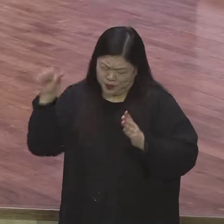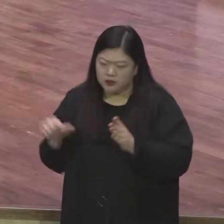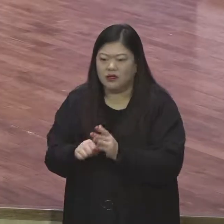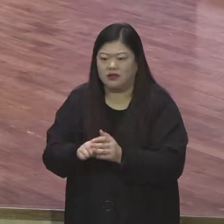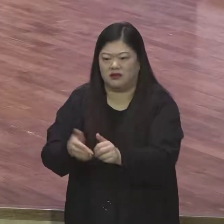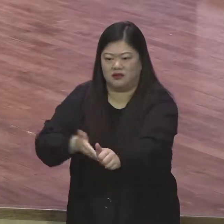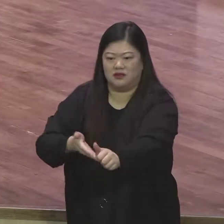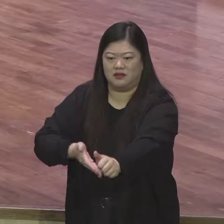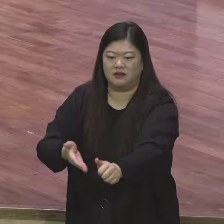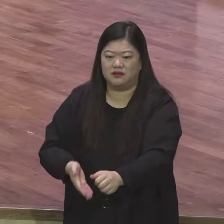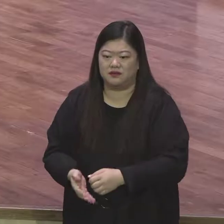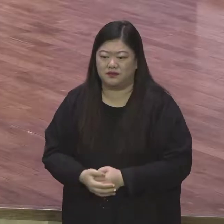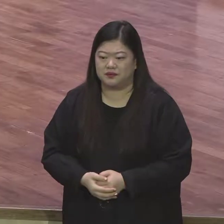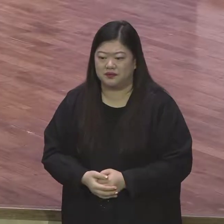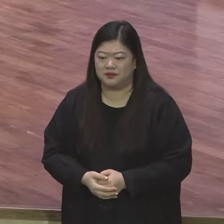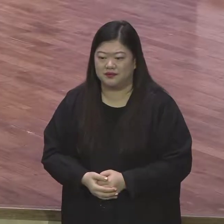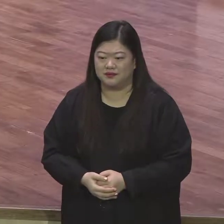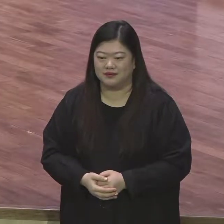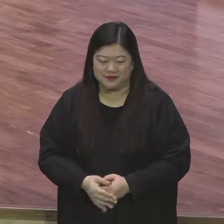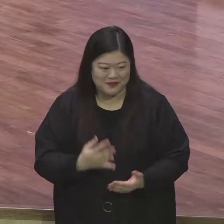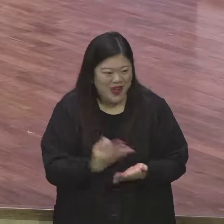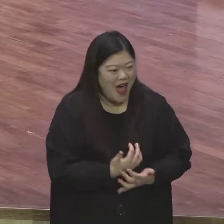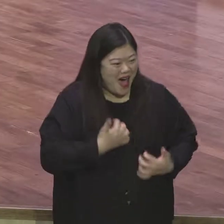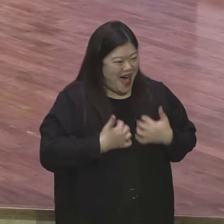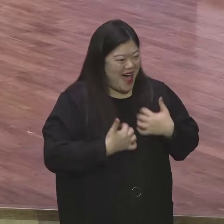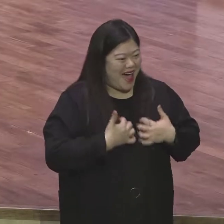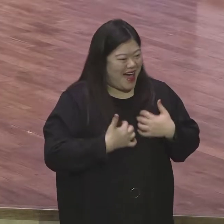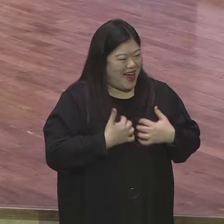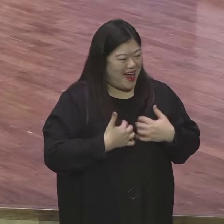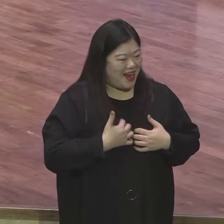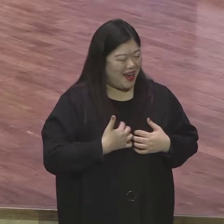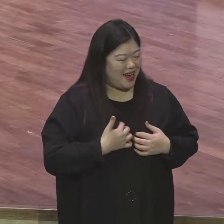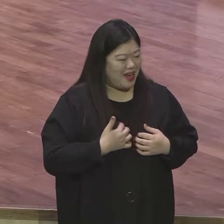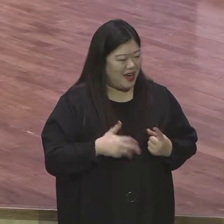며칠 기뻐하고 말 그거 가지고 생을 걸 이유가 뭐 있어?